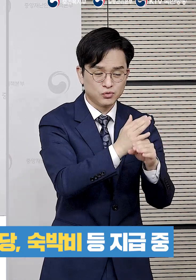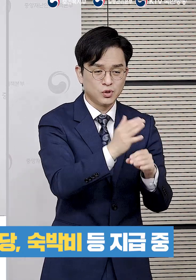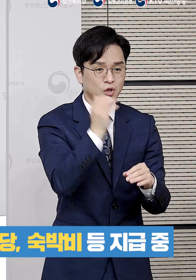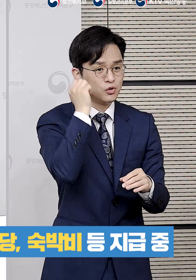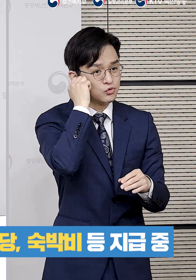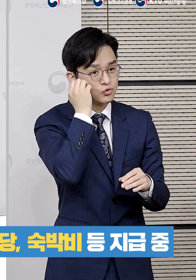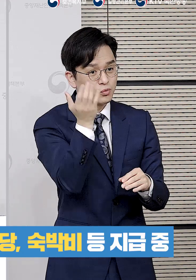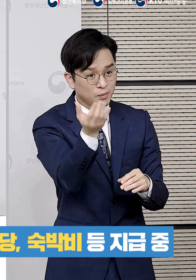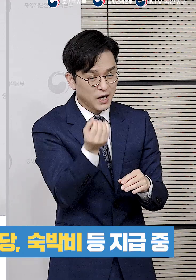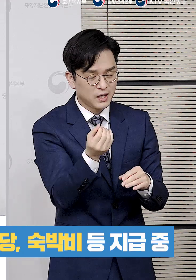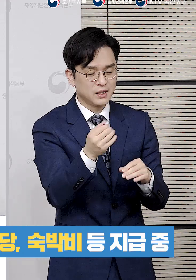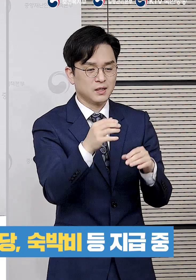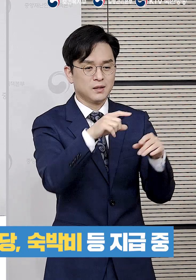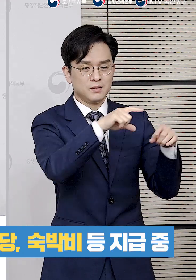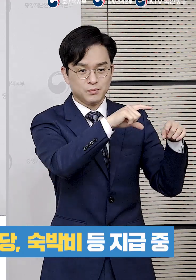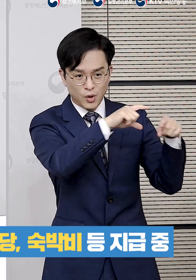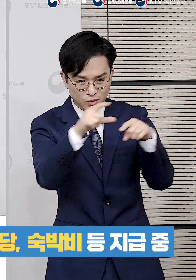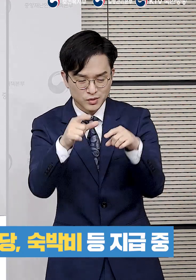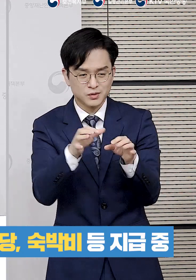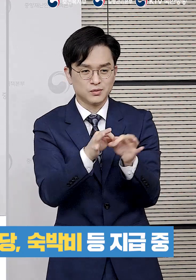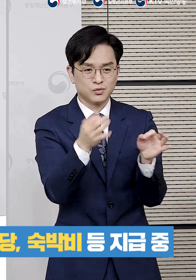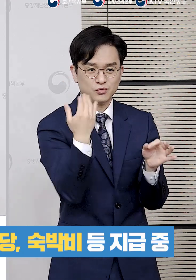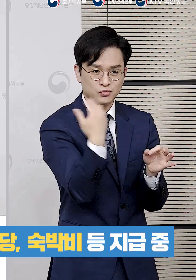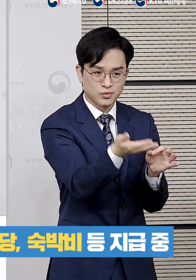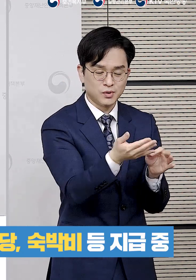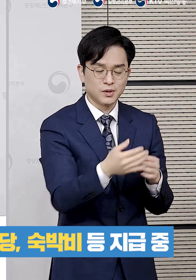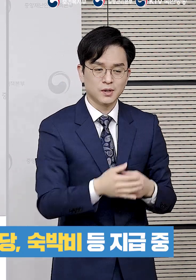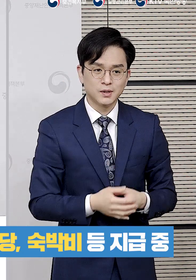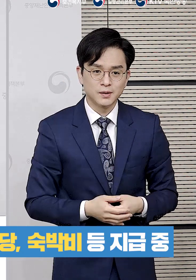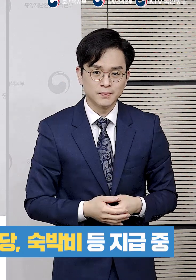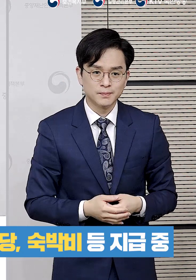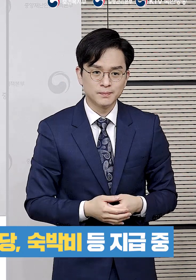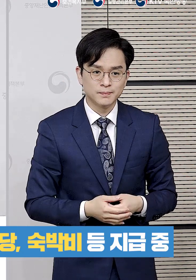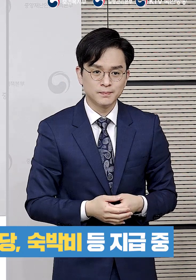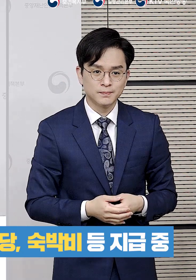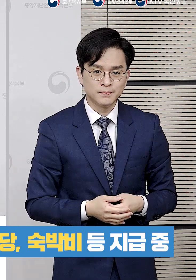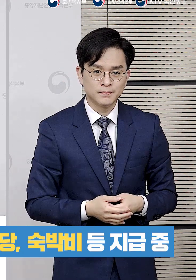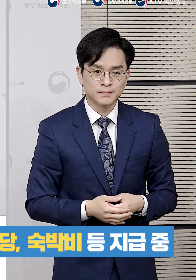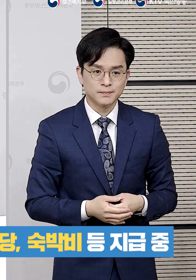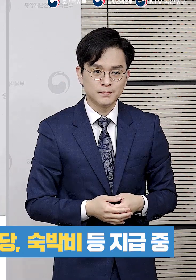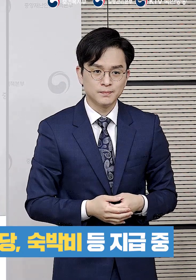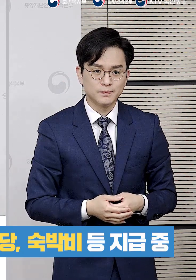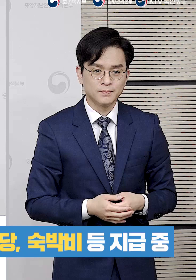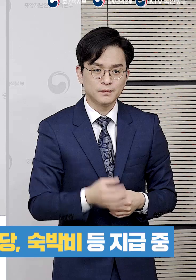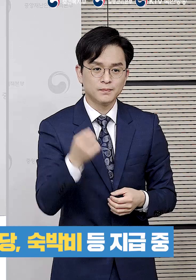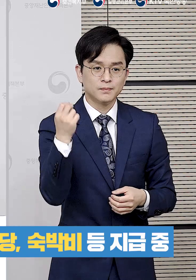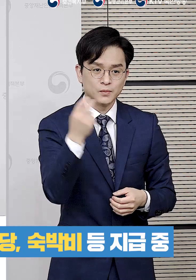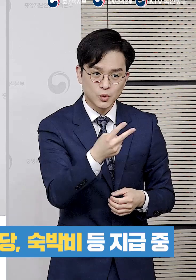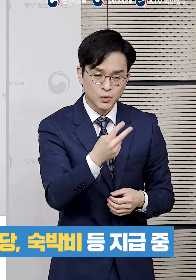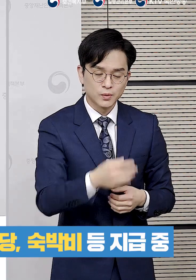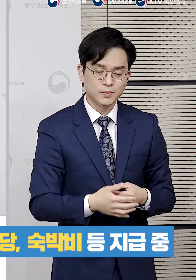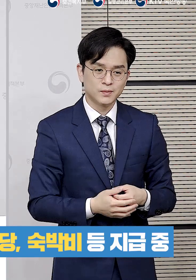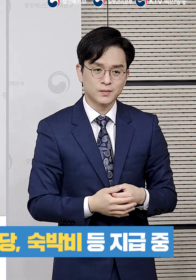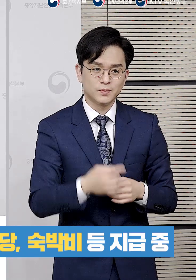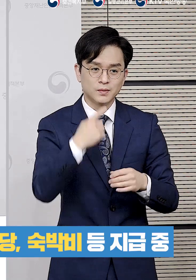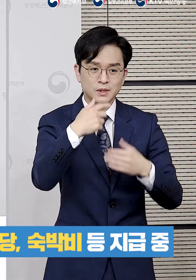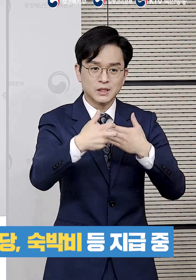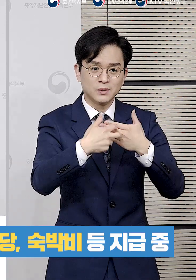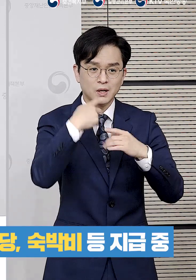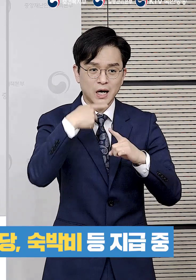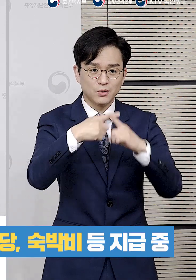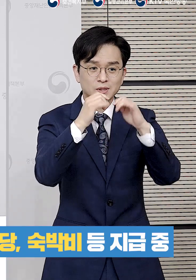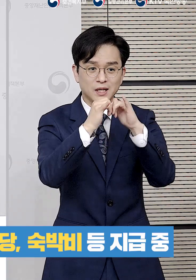수당 지급하고 있고요. 숙박비, 교육비 등 실비는 전액적으로 지급하고 있습니다. 선별 진료소에 파견되어 있는 민간장 의료 인력에 대해서 말씀드리고